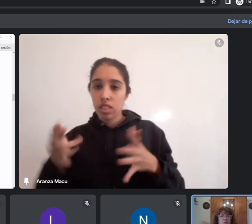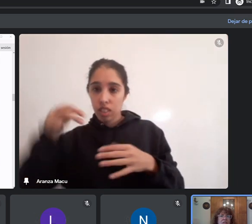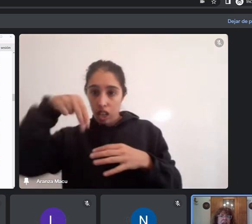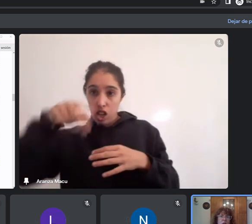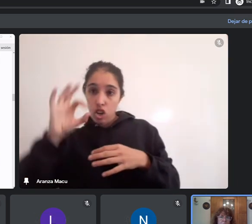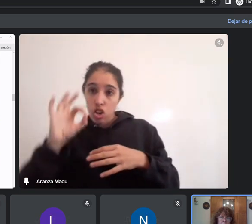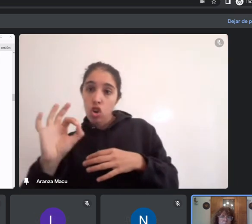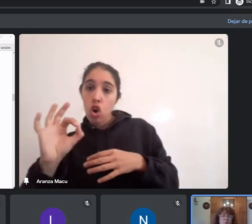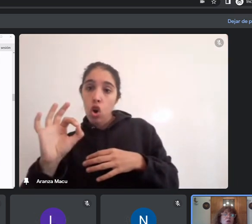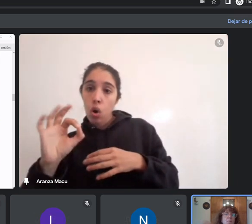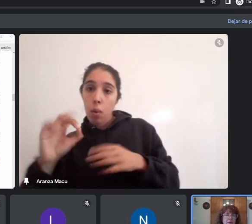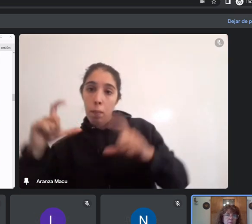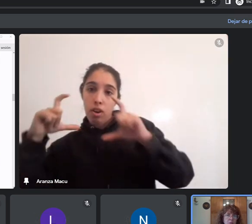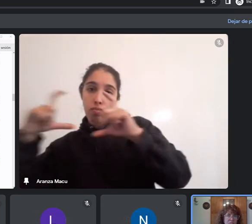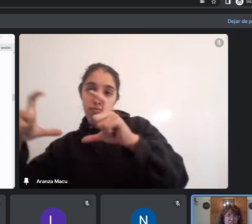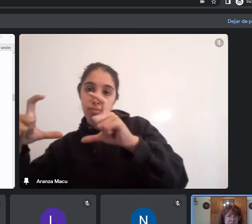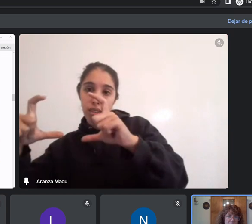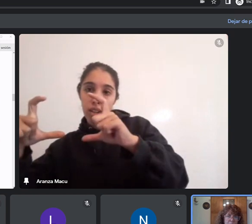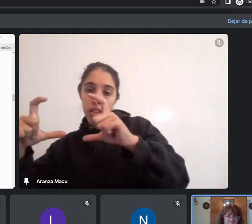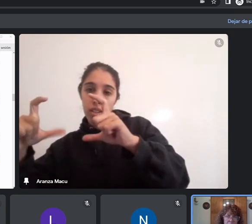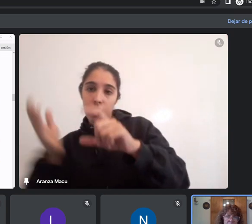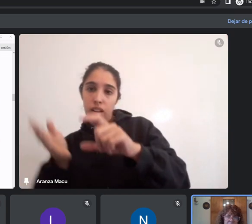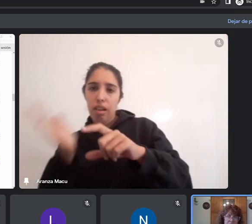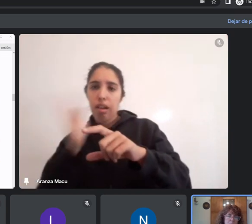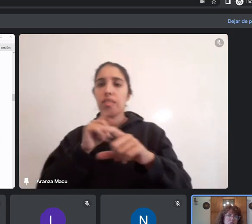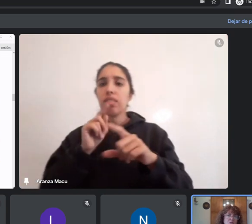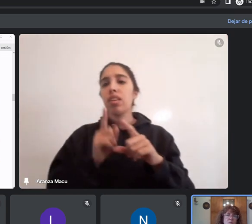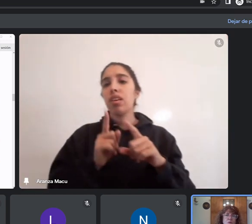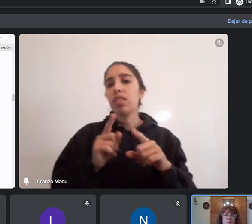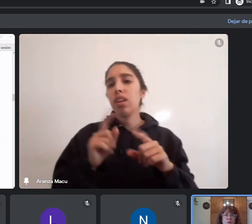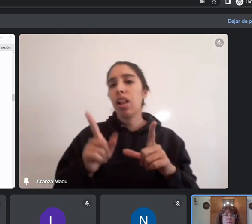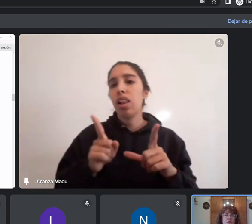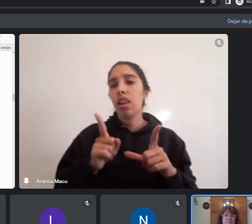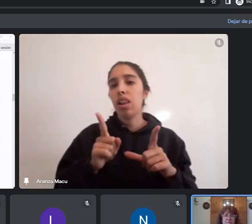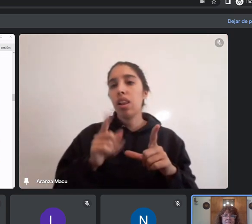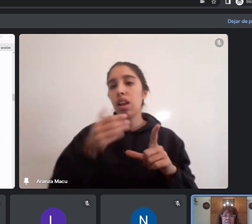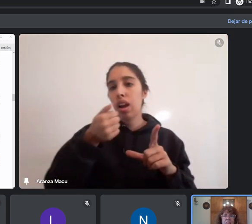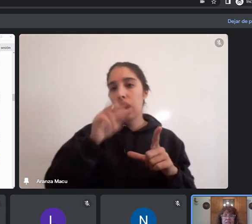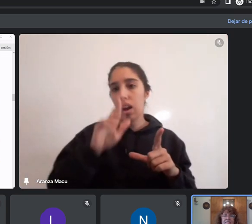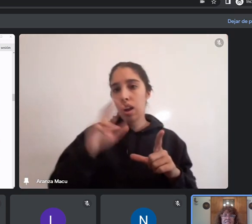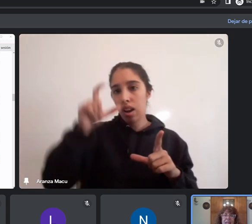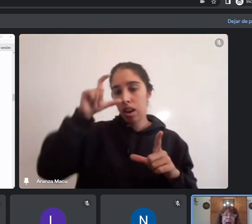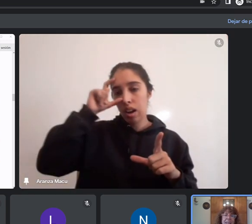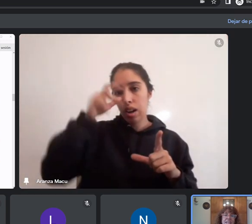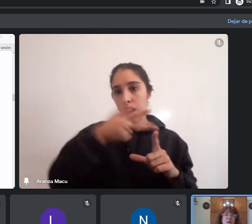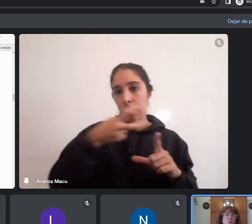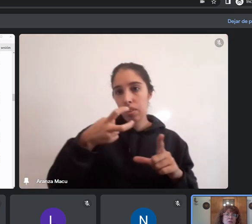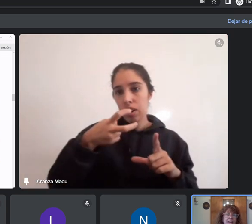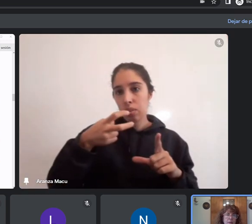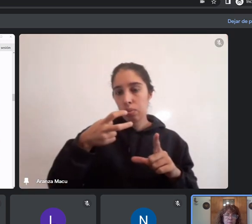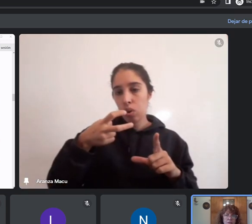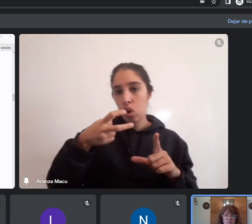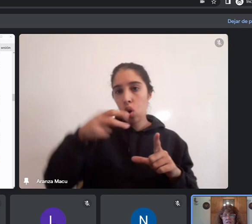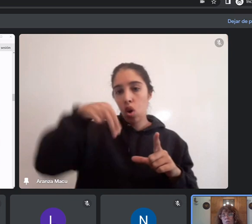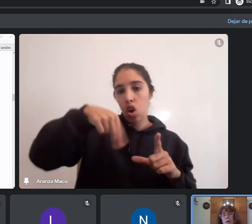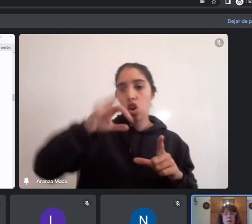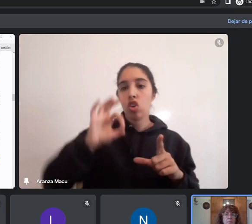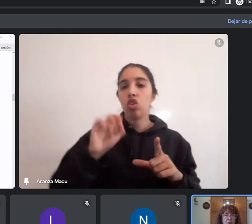al verbo. Pero es lo mismo en definitiva. ¿Sí? Porque nosotros no podemos decir hay ninguna respuesta. O sea, no hay respuesta.